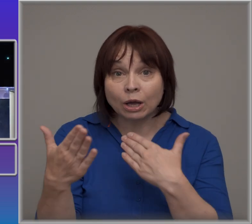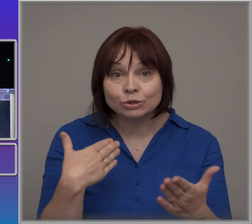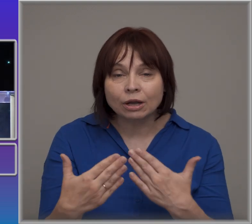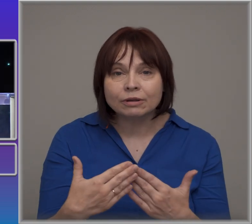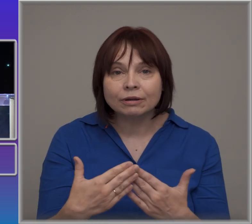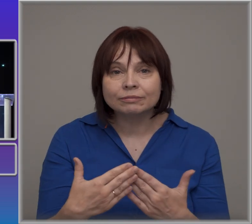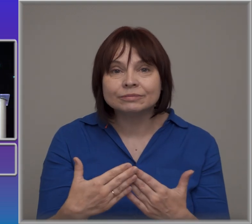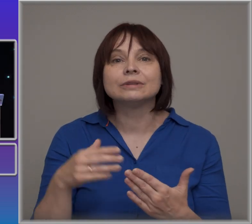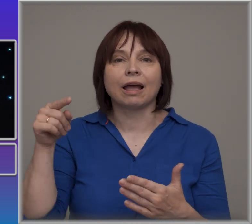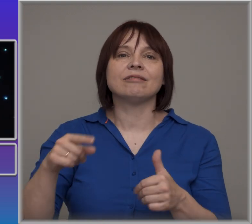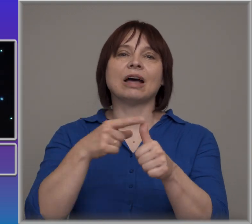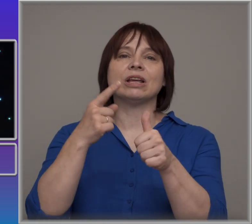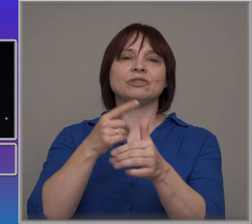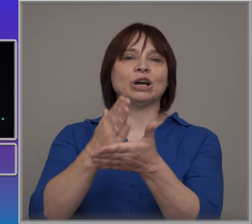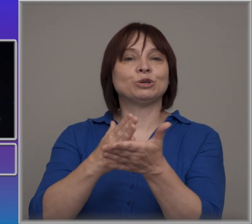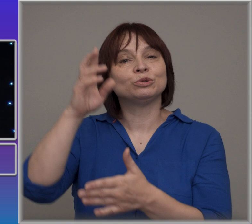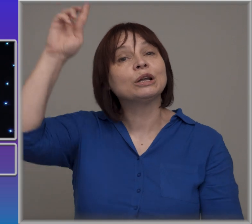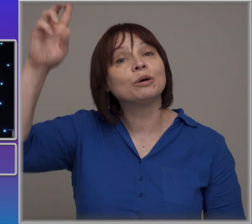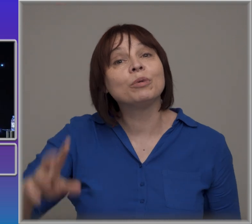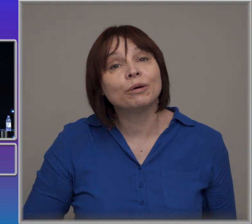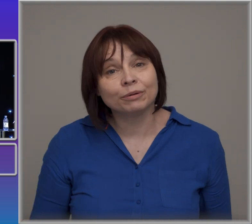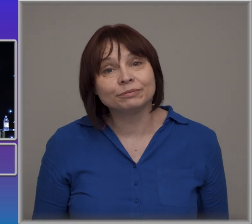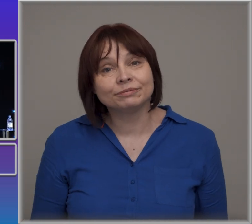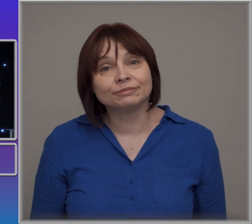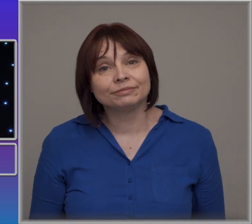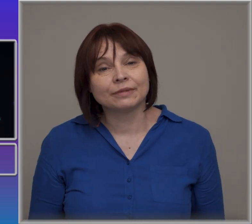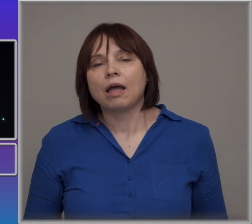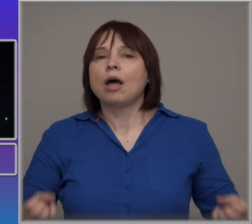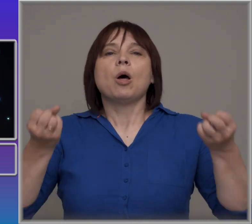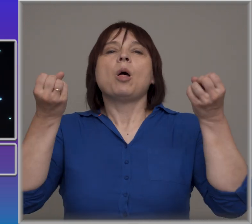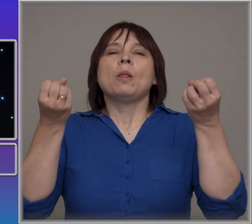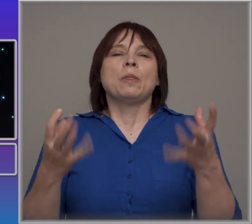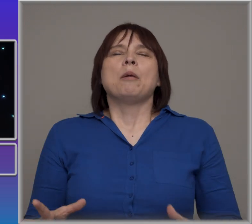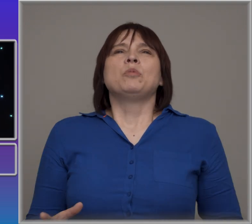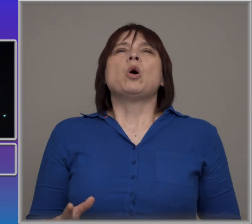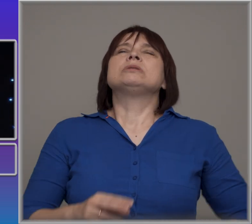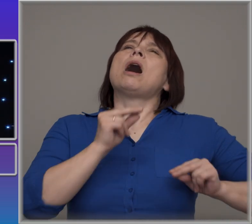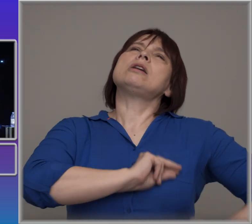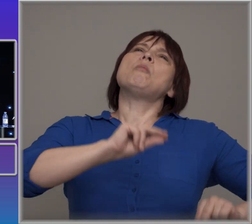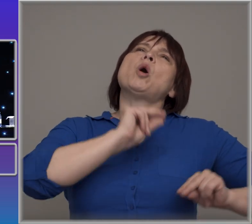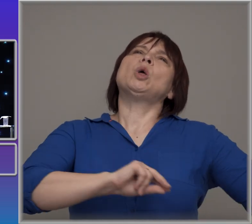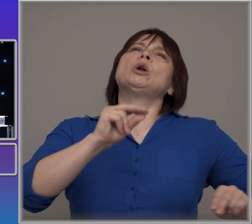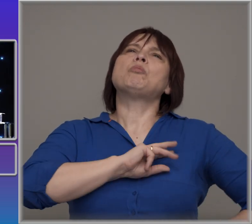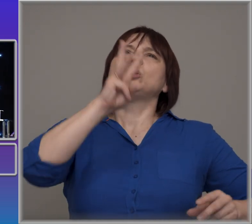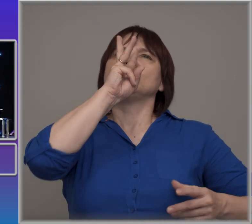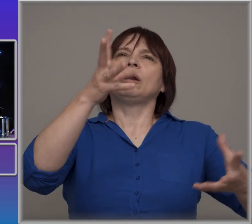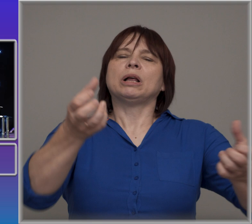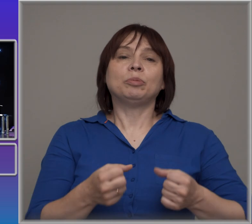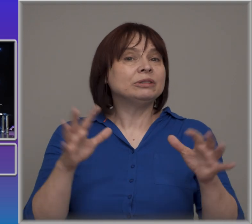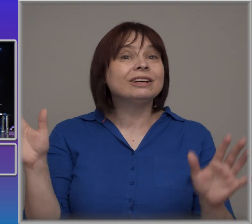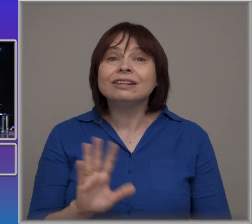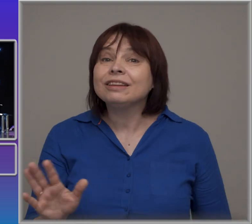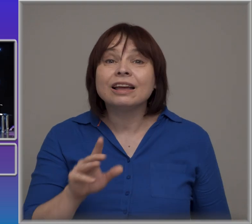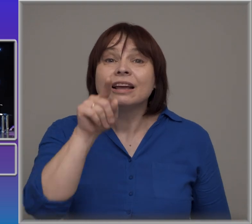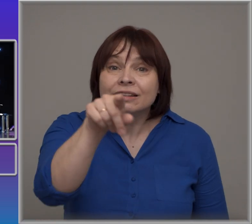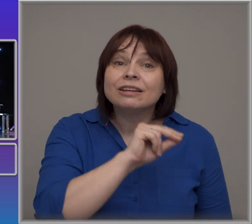архитектором, будучи чиновником, хоть кем? Что значит служить Богу в этом, когда я понимаю, что я хожу